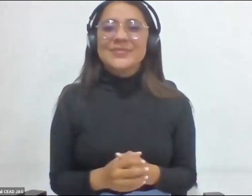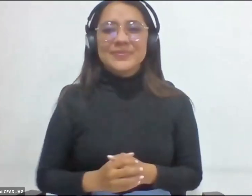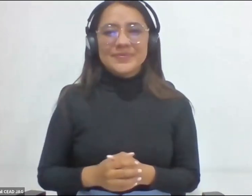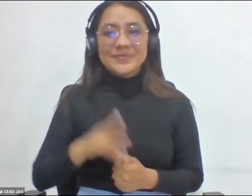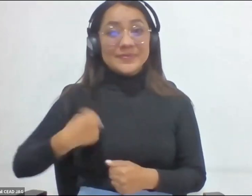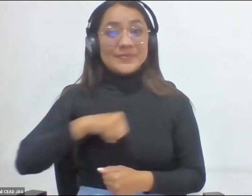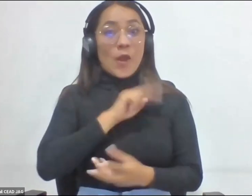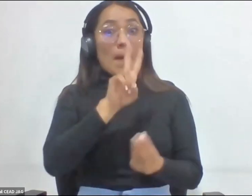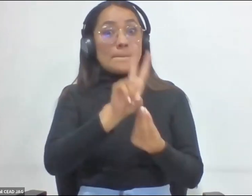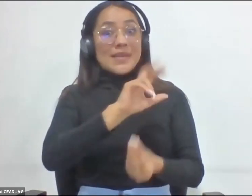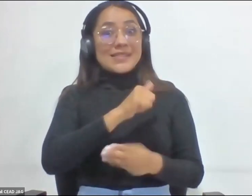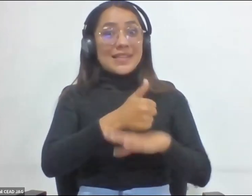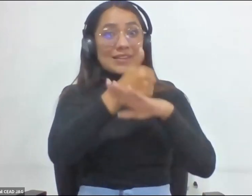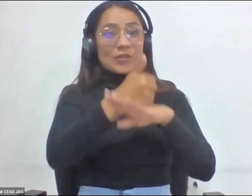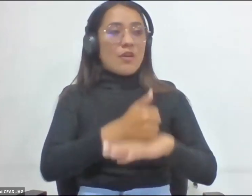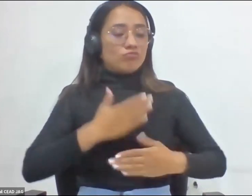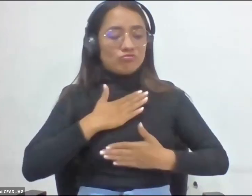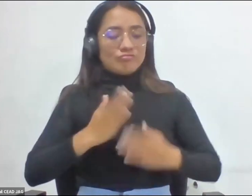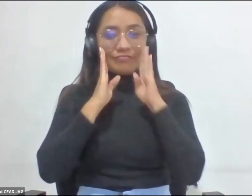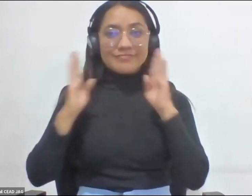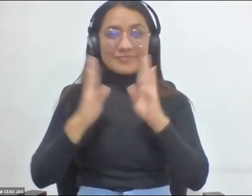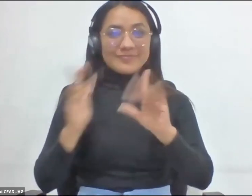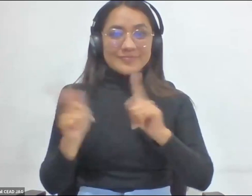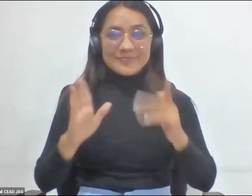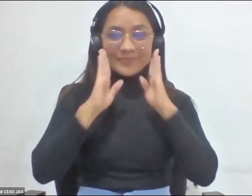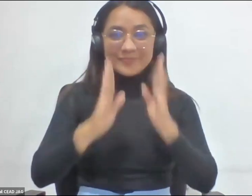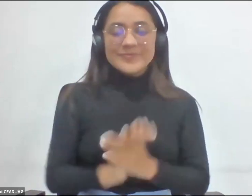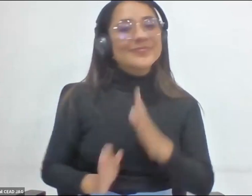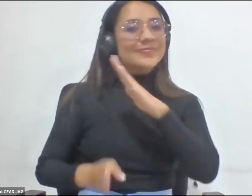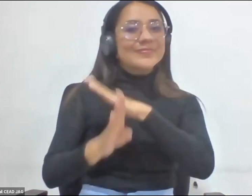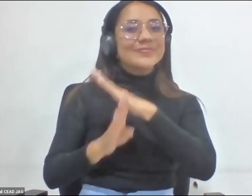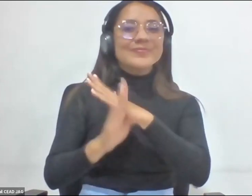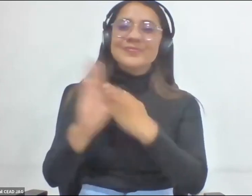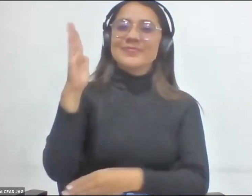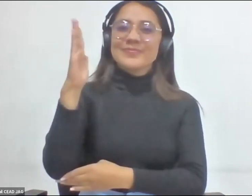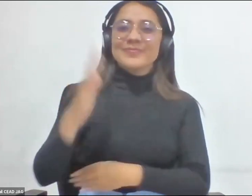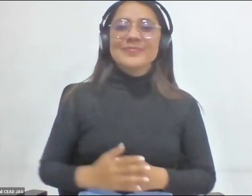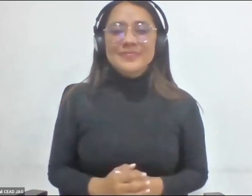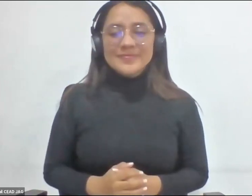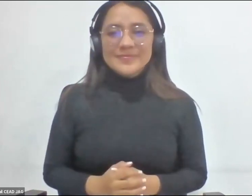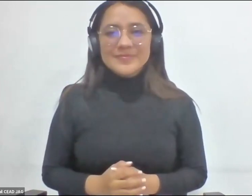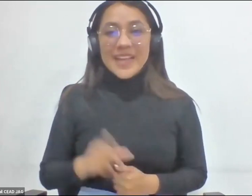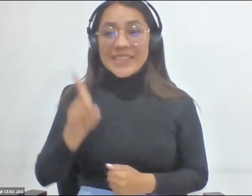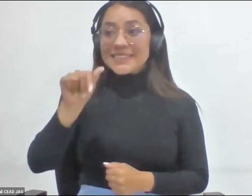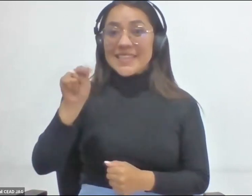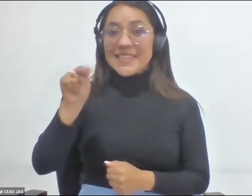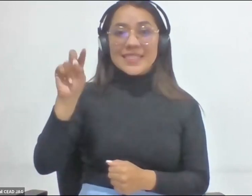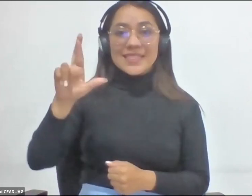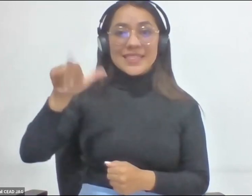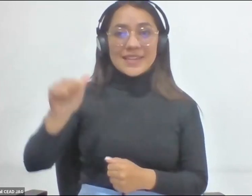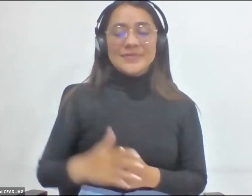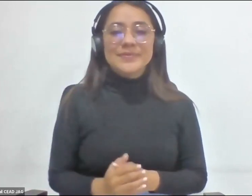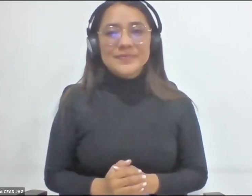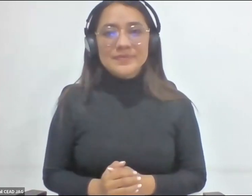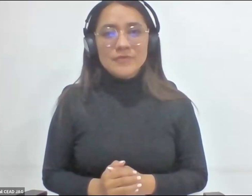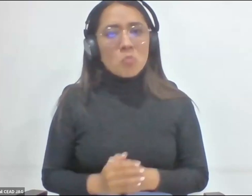la vicerrectoría está presta para atenderles continúan continuemos nuestro conversatorio Sandrita por favor Así es bueno dando